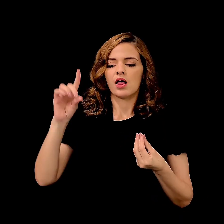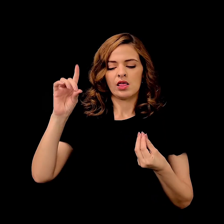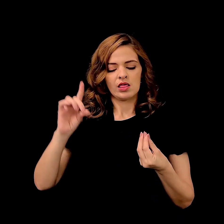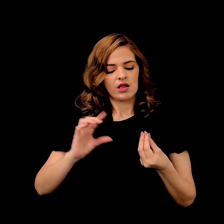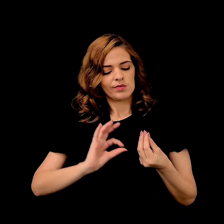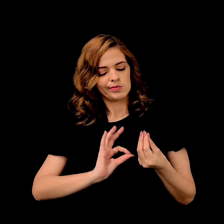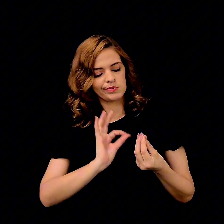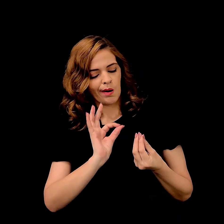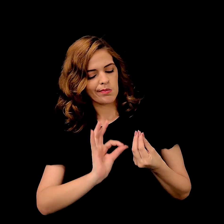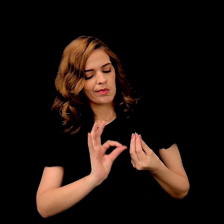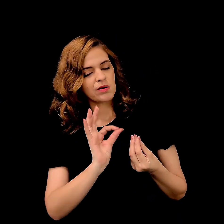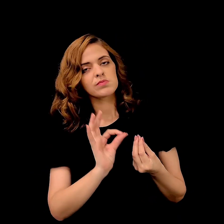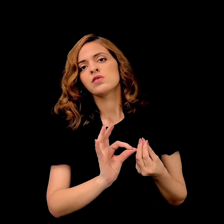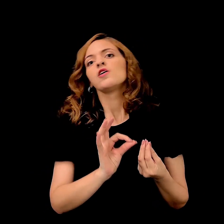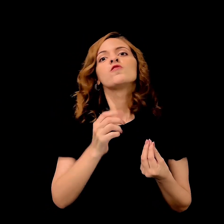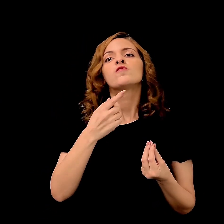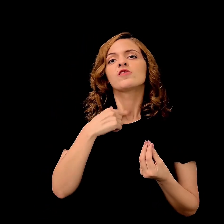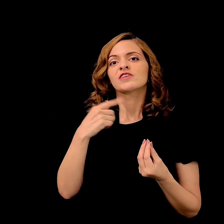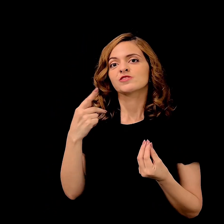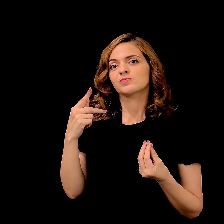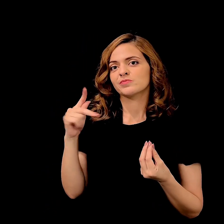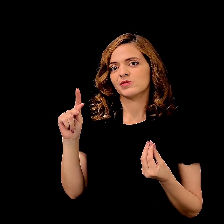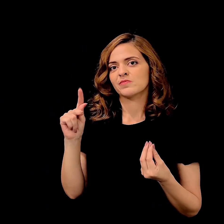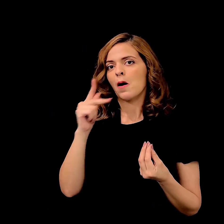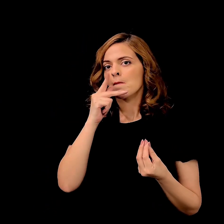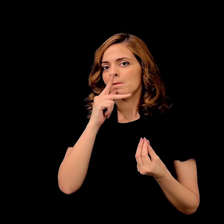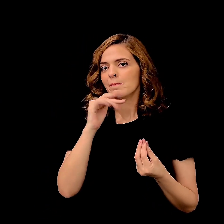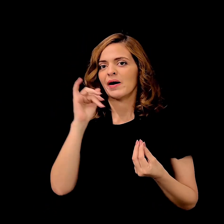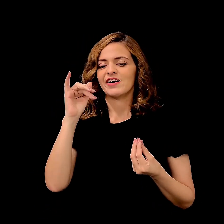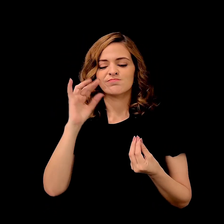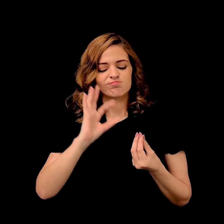de Deus, do Pai. Porque aí a pessoa